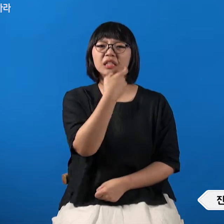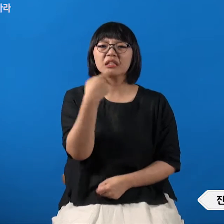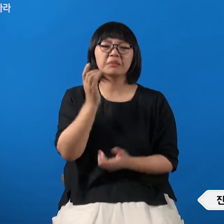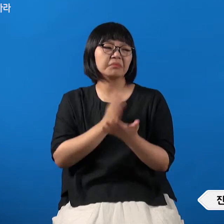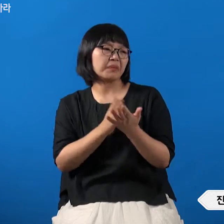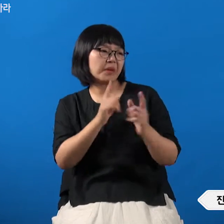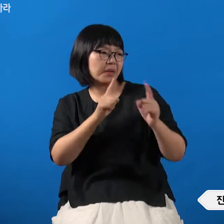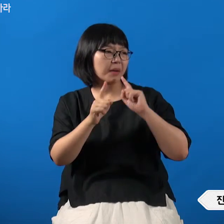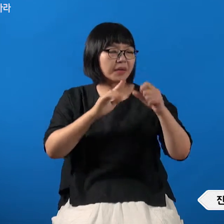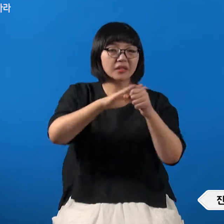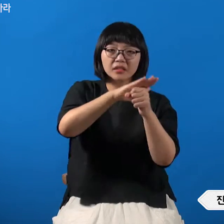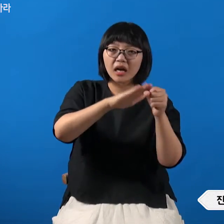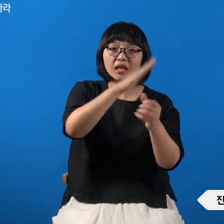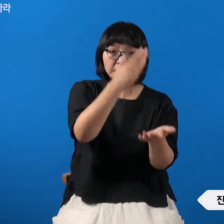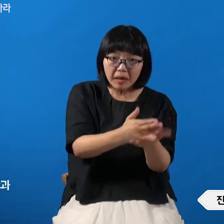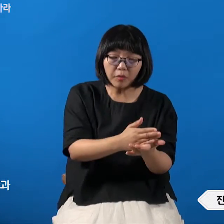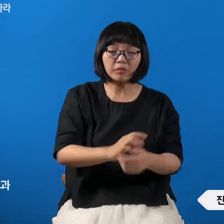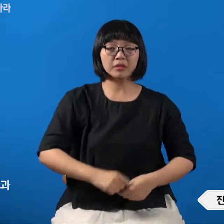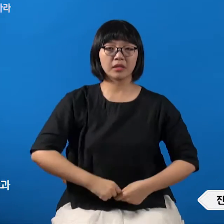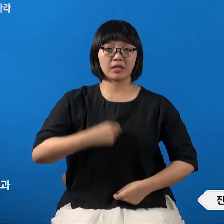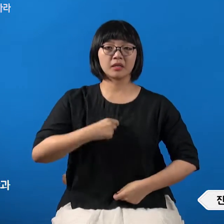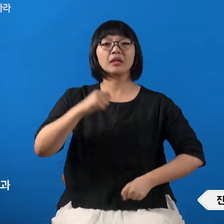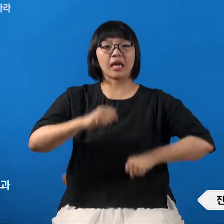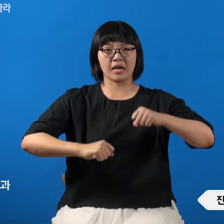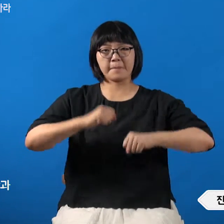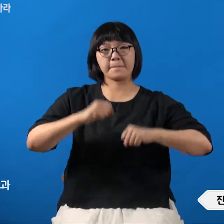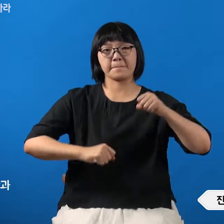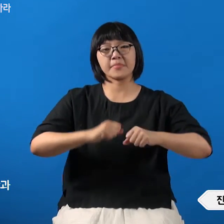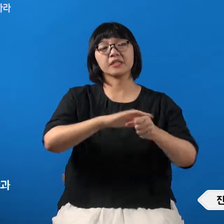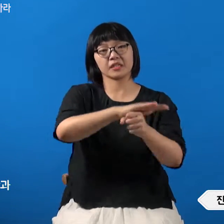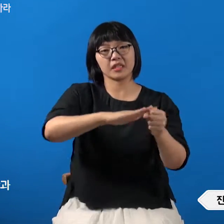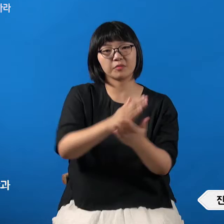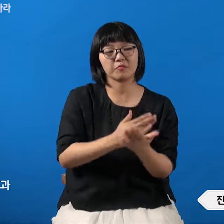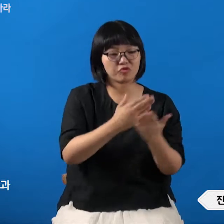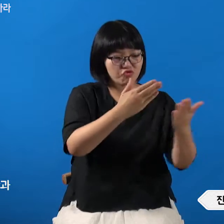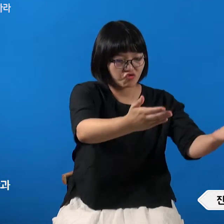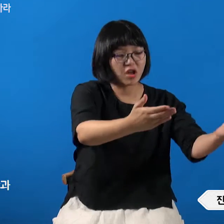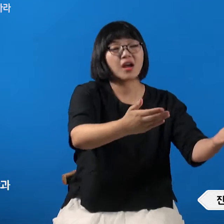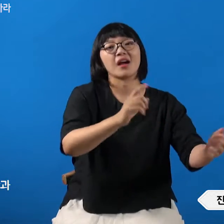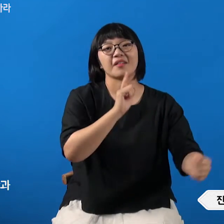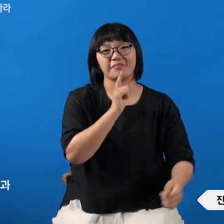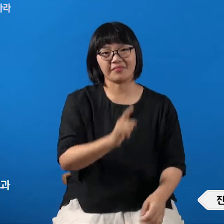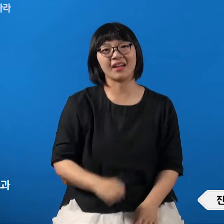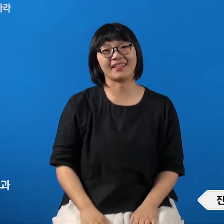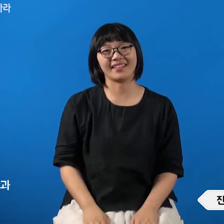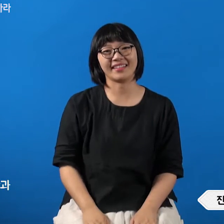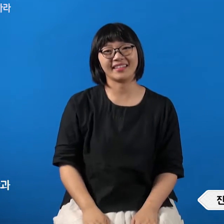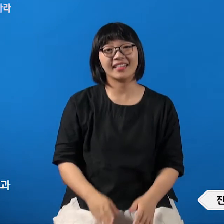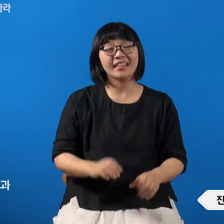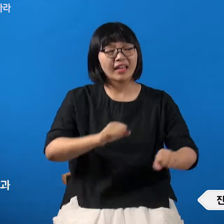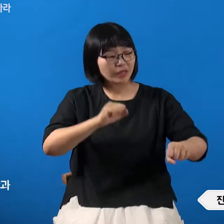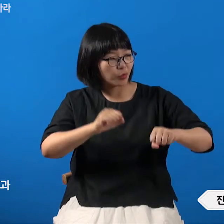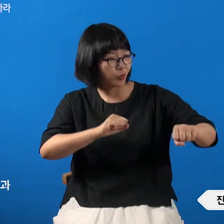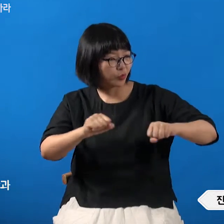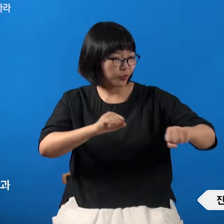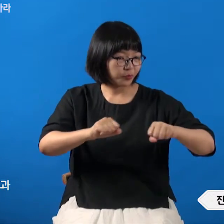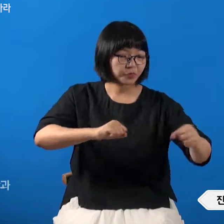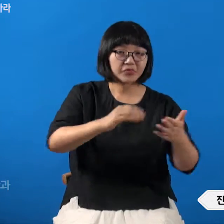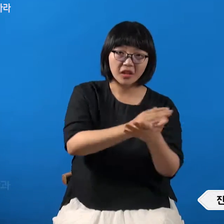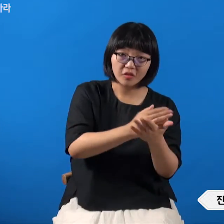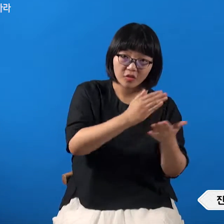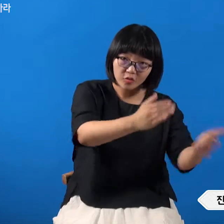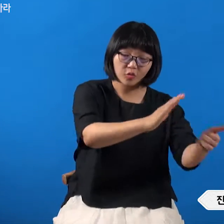행함과 진실함으로 하자. 나눔에서, 베품에서 하나님이 나타나십니다. 하나님의